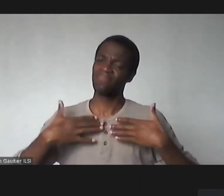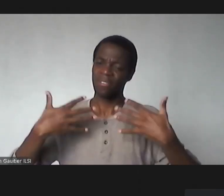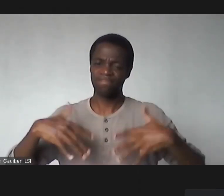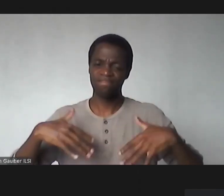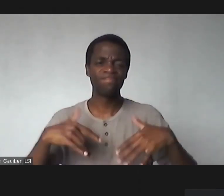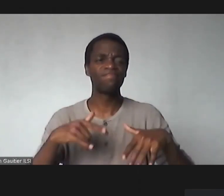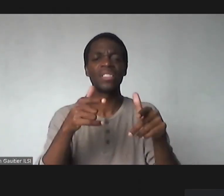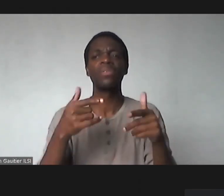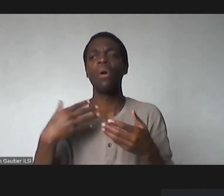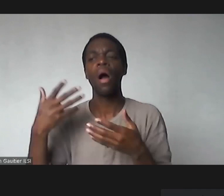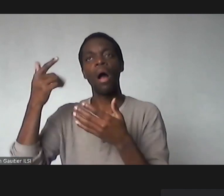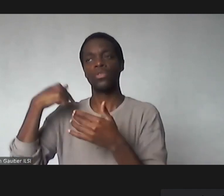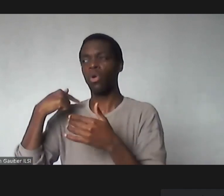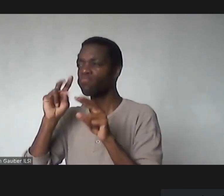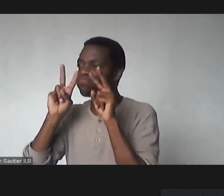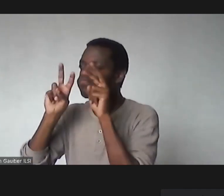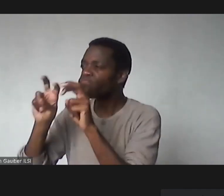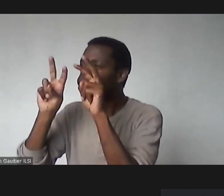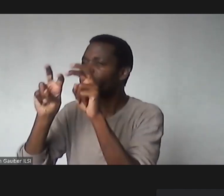esto con todos.